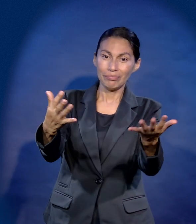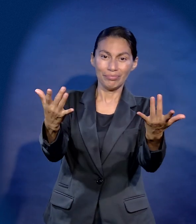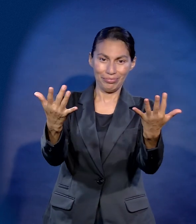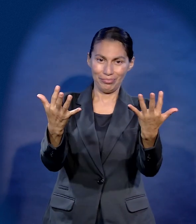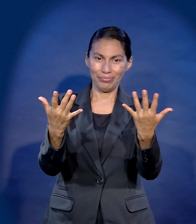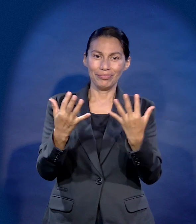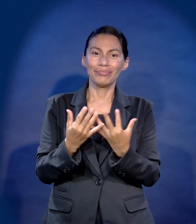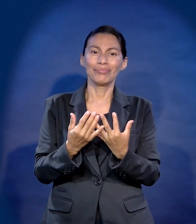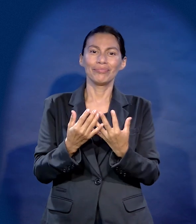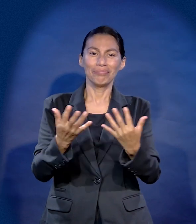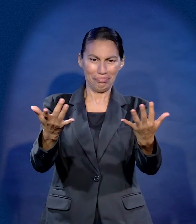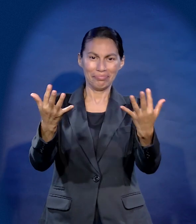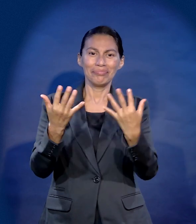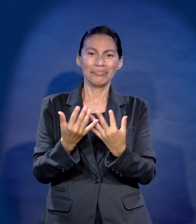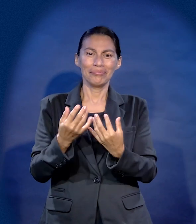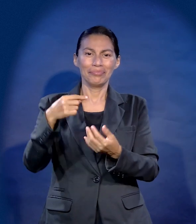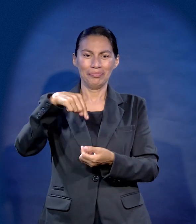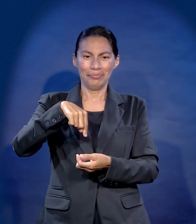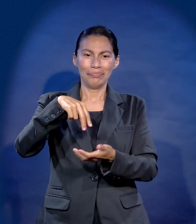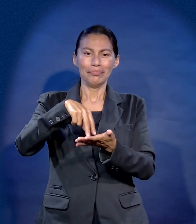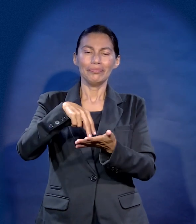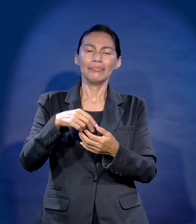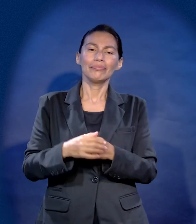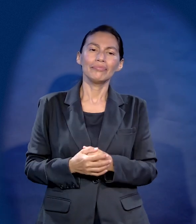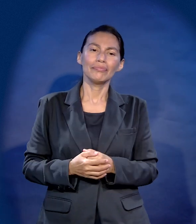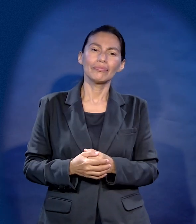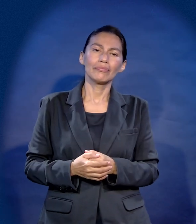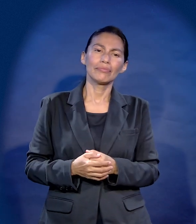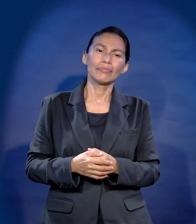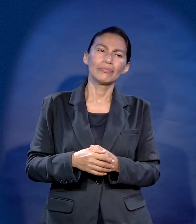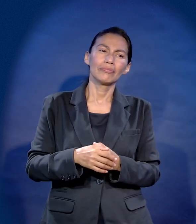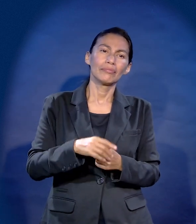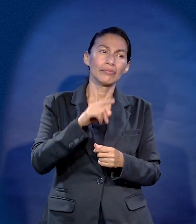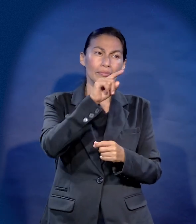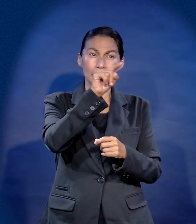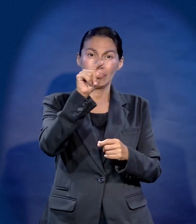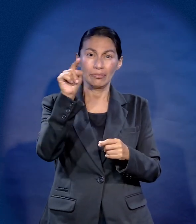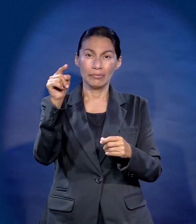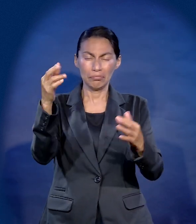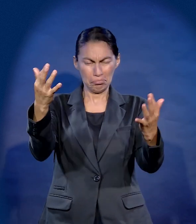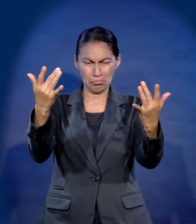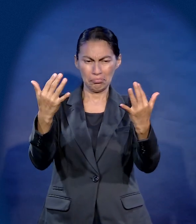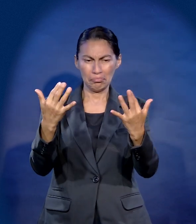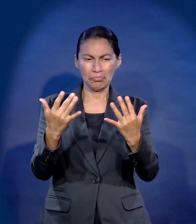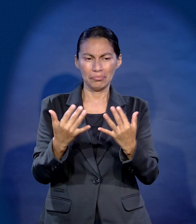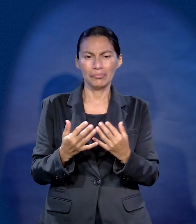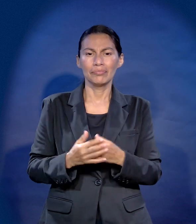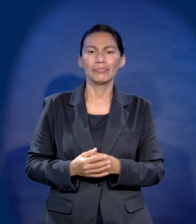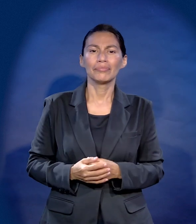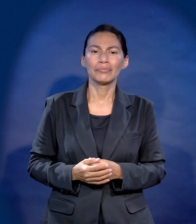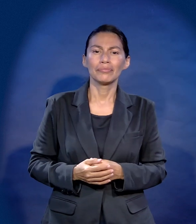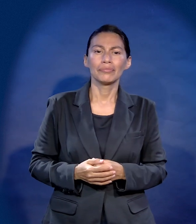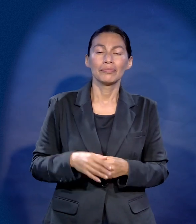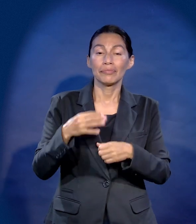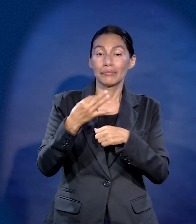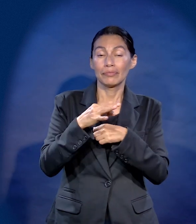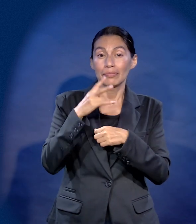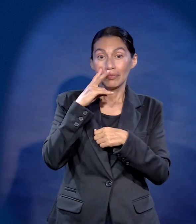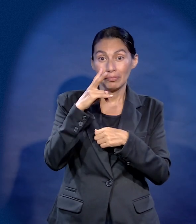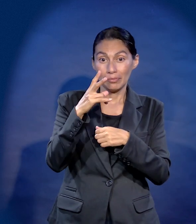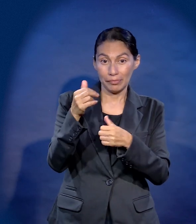pie, vengan aquí conmigo. Vengan. Allá donde están en el balcón, vengan. Vengan